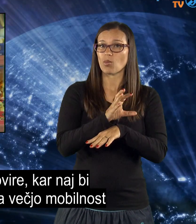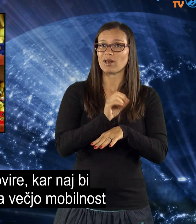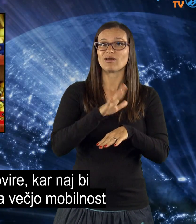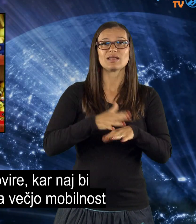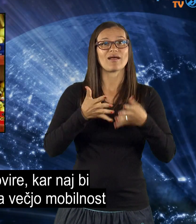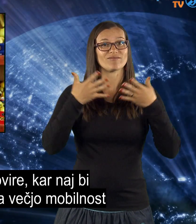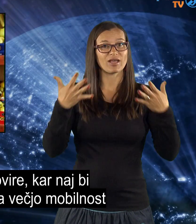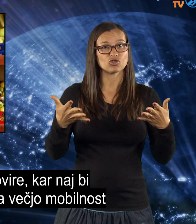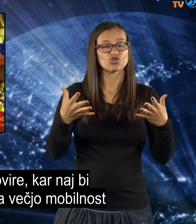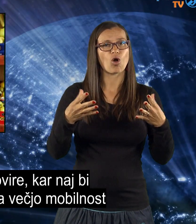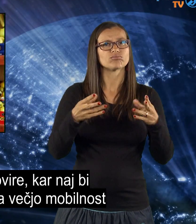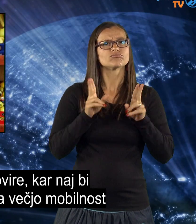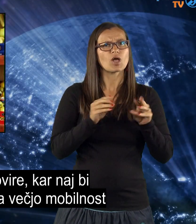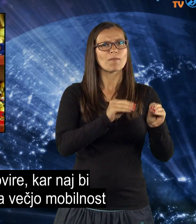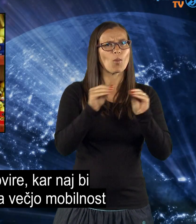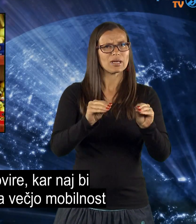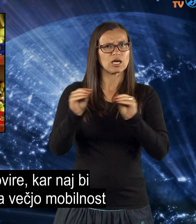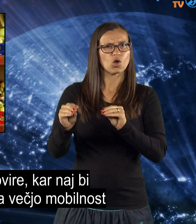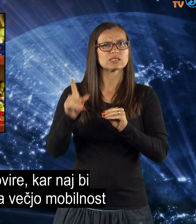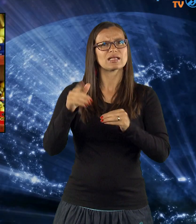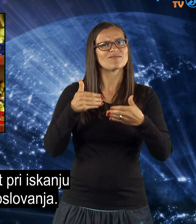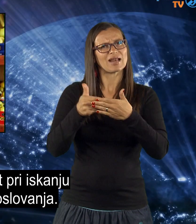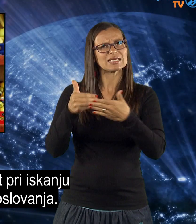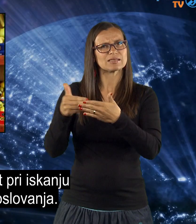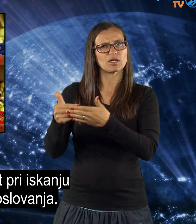fleksibilnost pri iskanju dela in zaposlovanja.